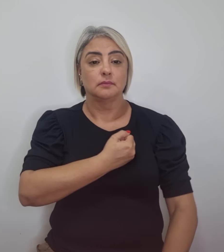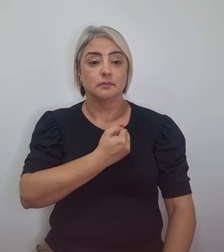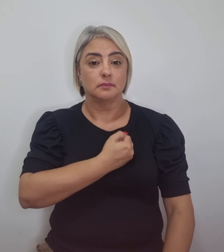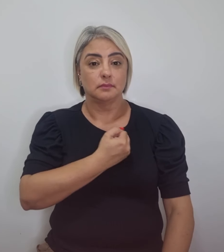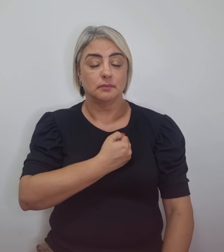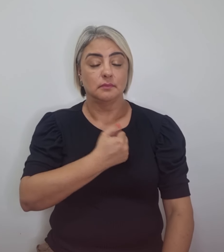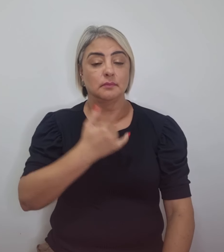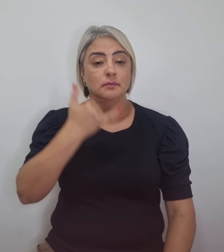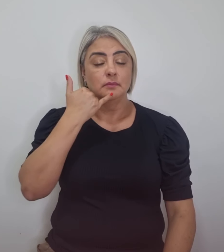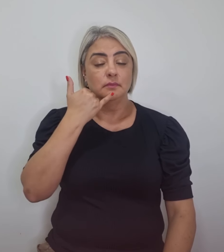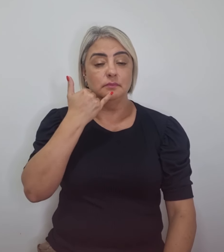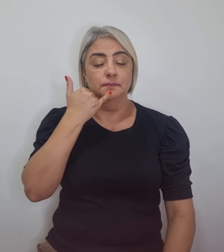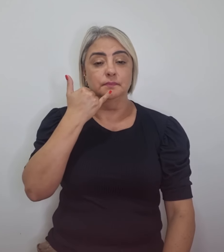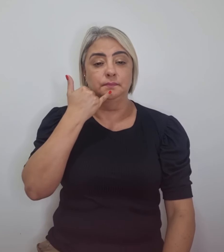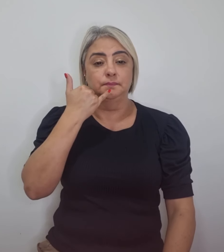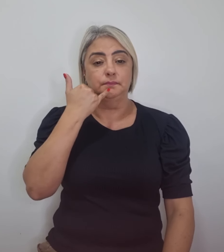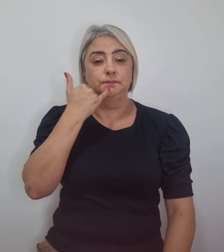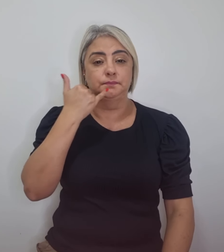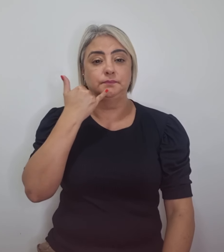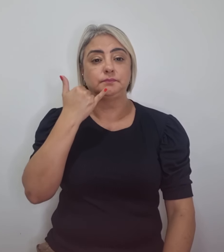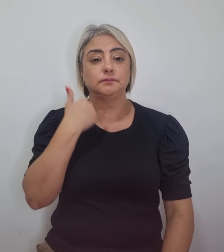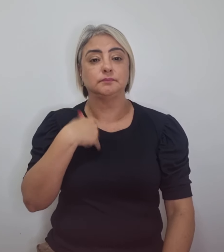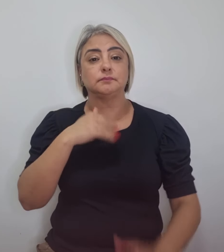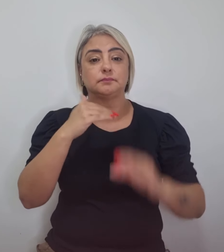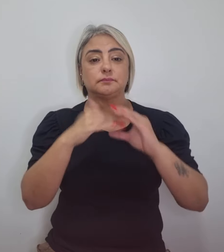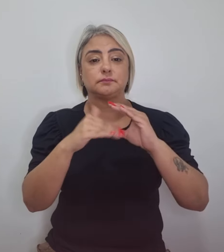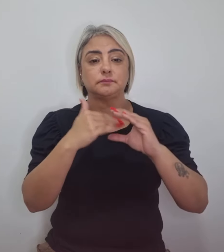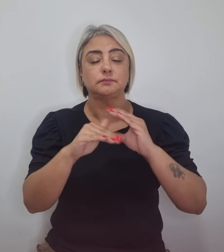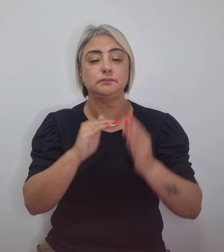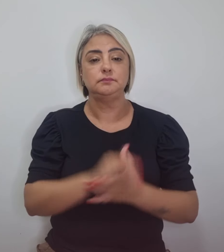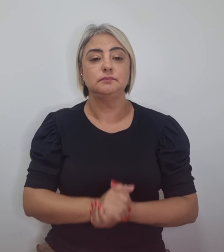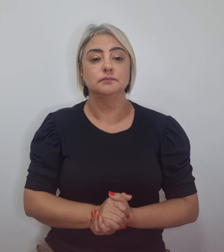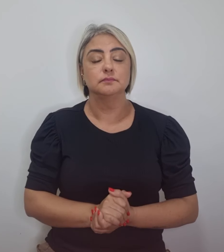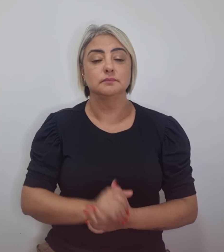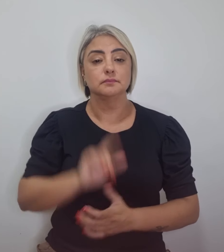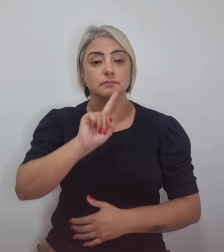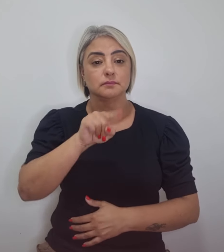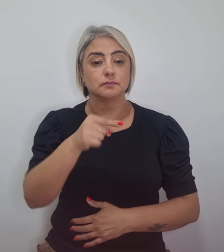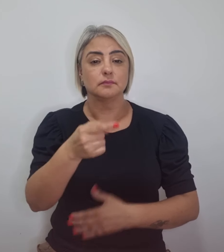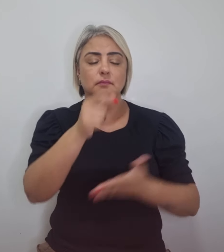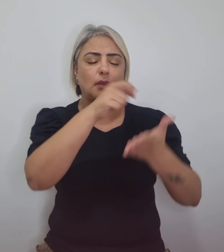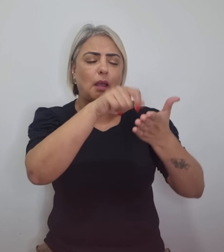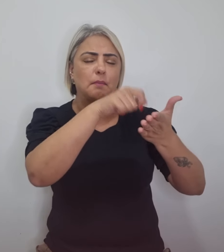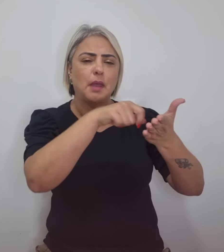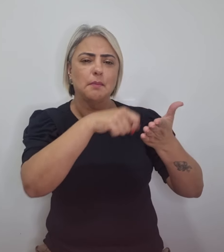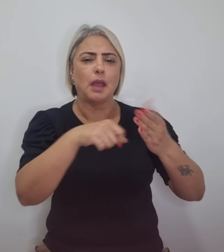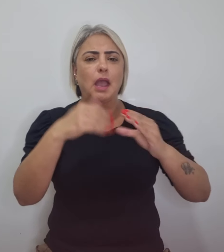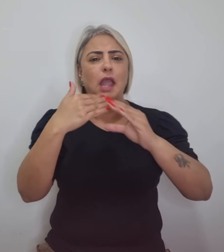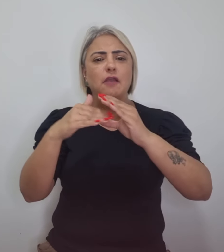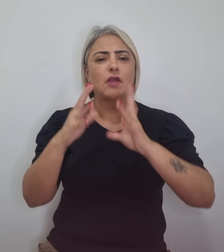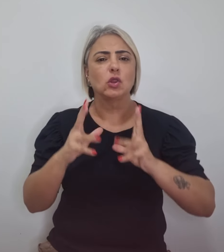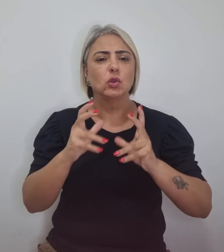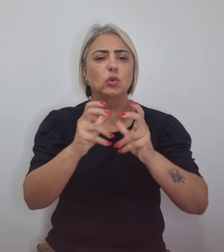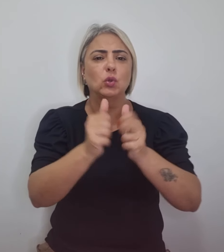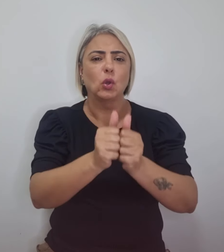do telefone celular e e-mail. Após preencher e enviar todas as informações,